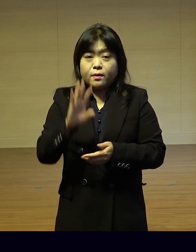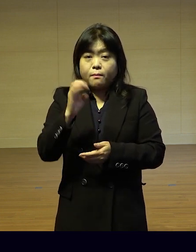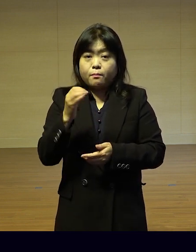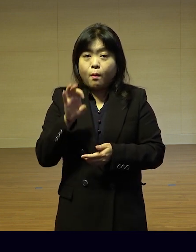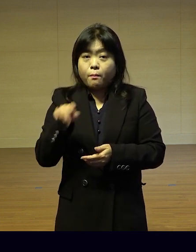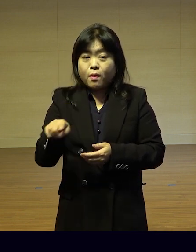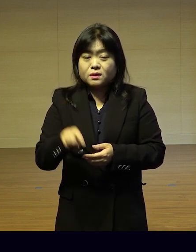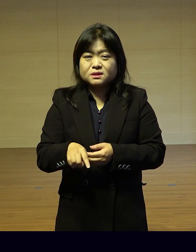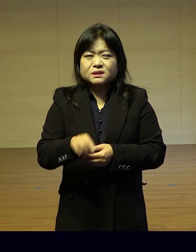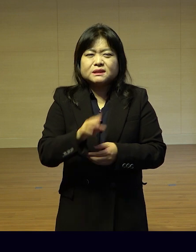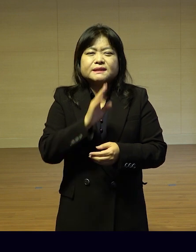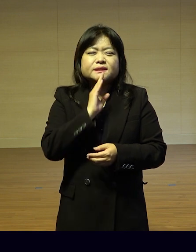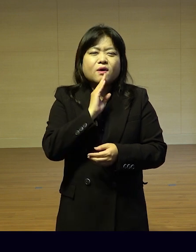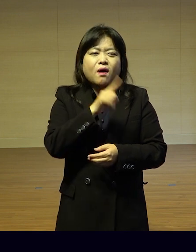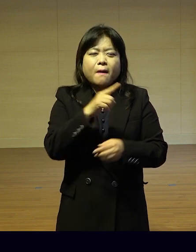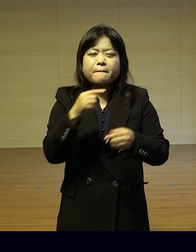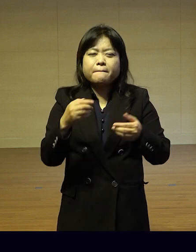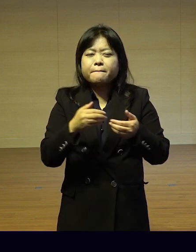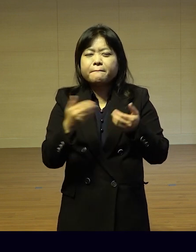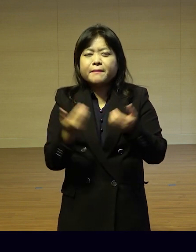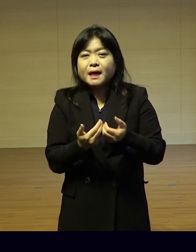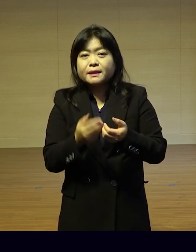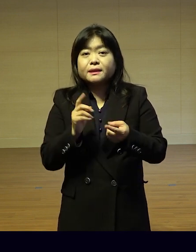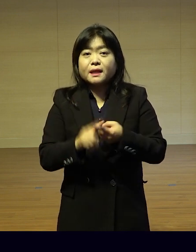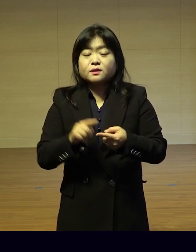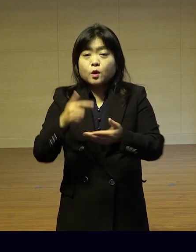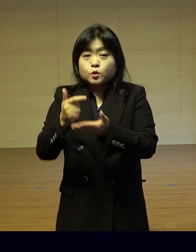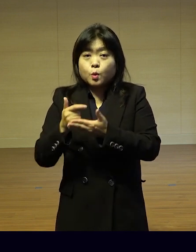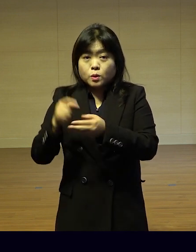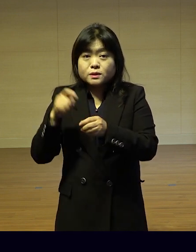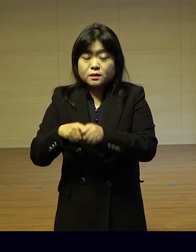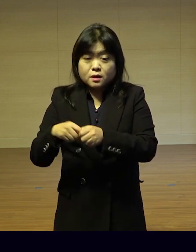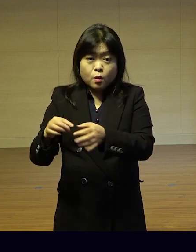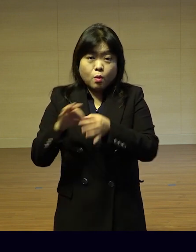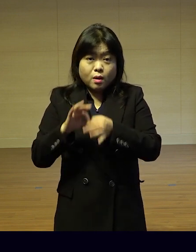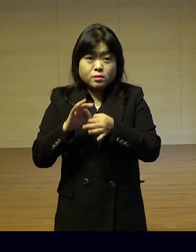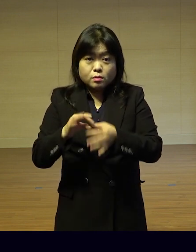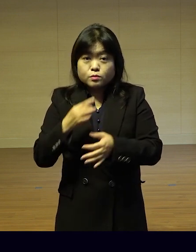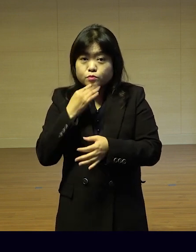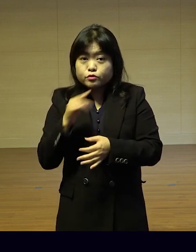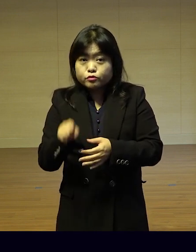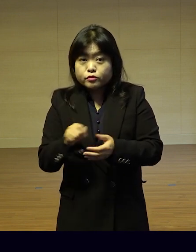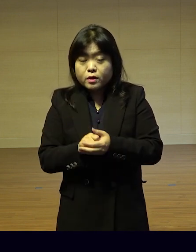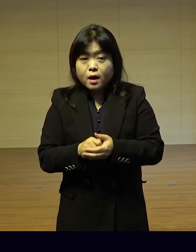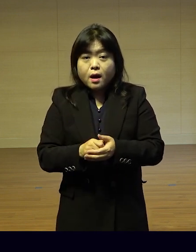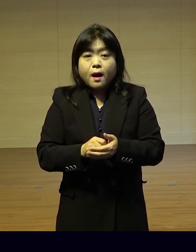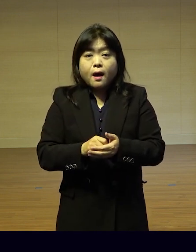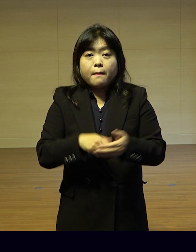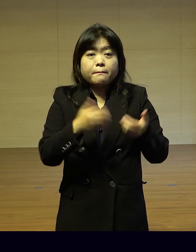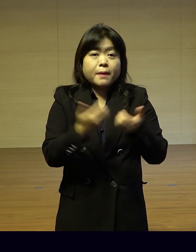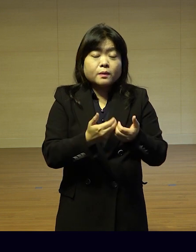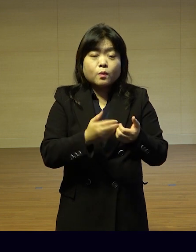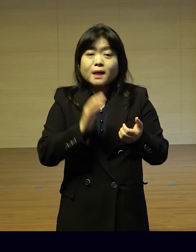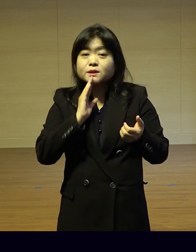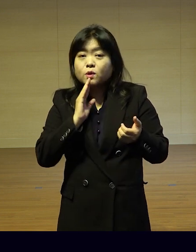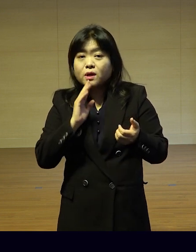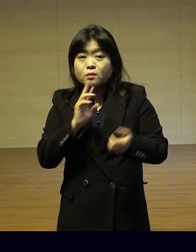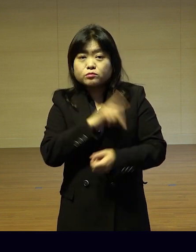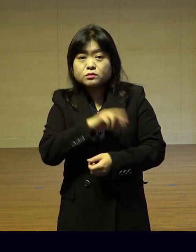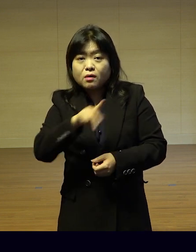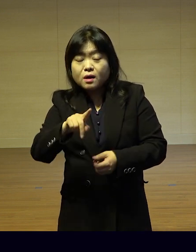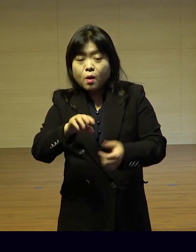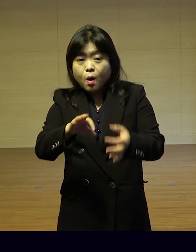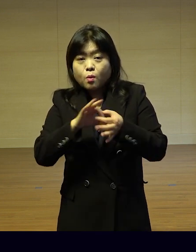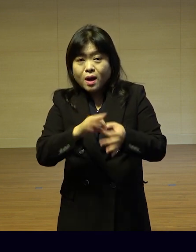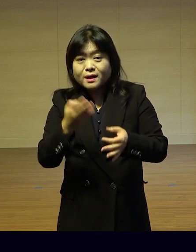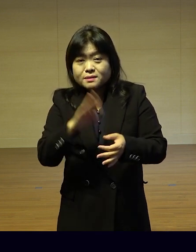포퍼는 정명제와 반명제 사이에 성립하는 관계는 논리적 반대 내지 반명제가 정명제를 부정하는 관계임에도